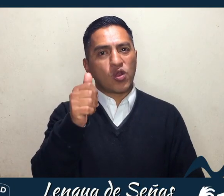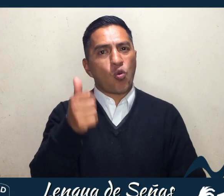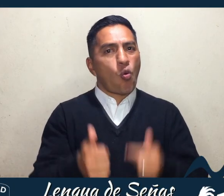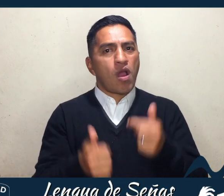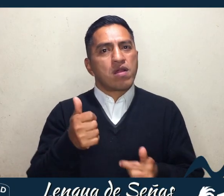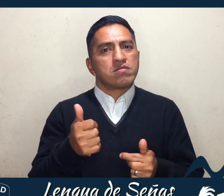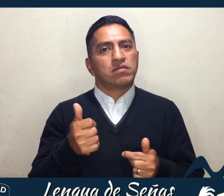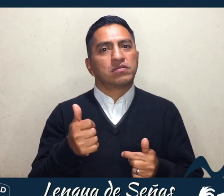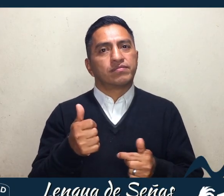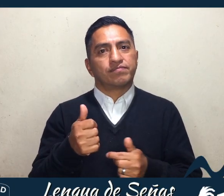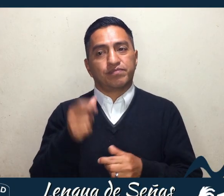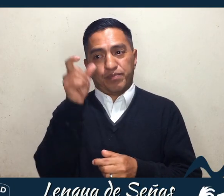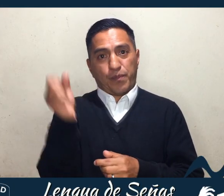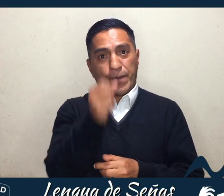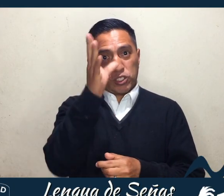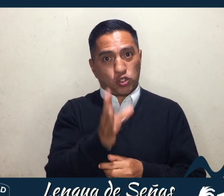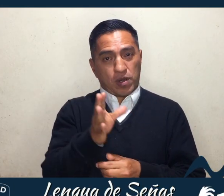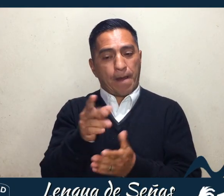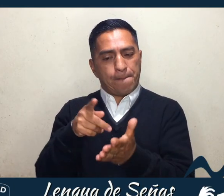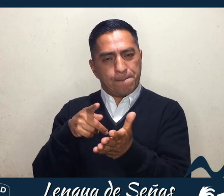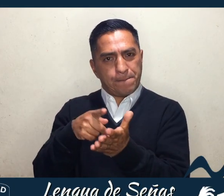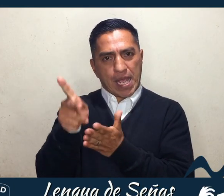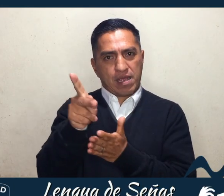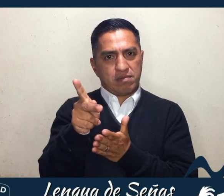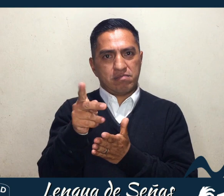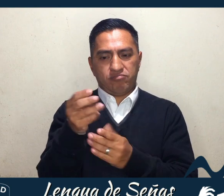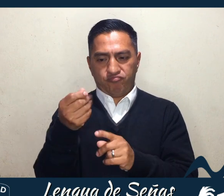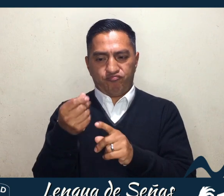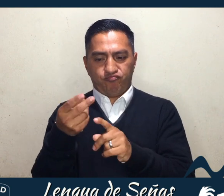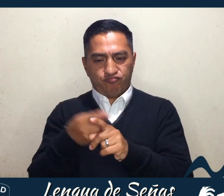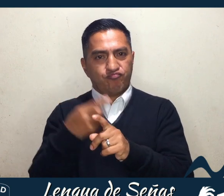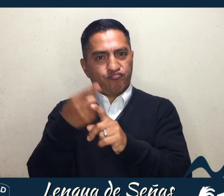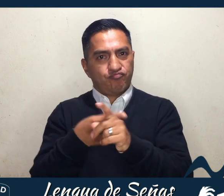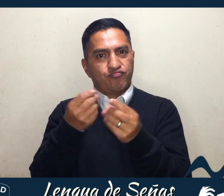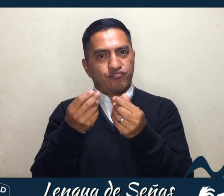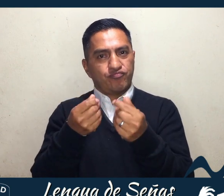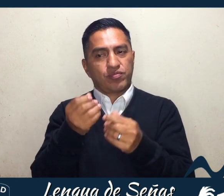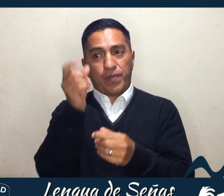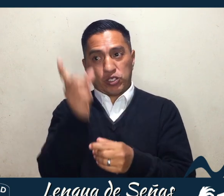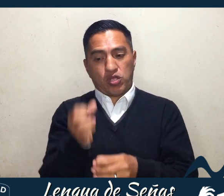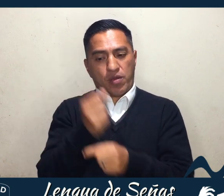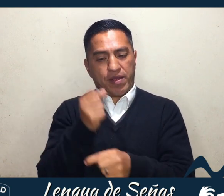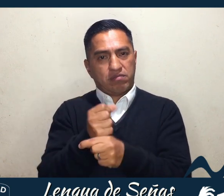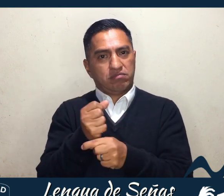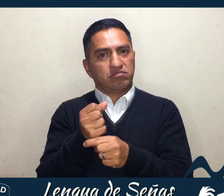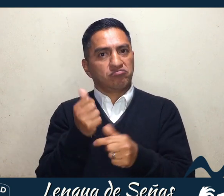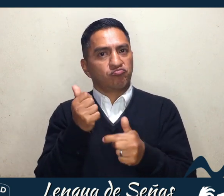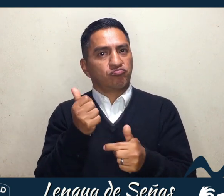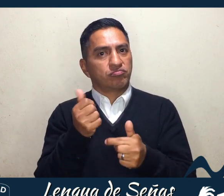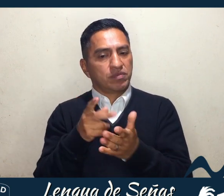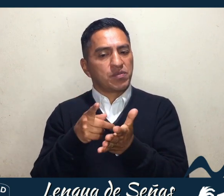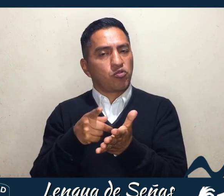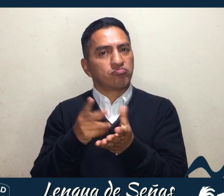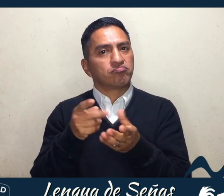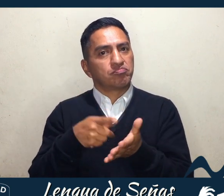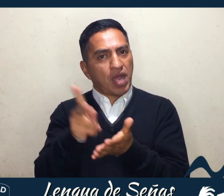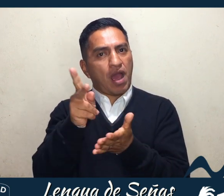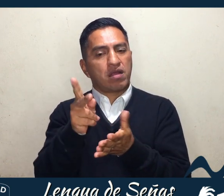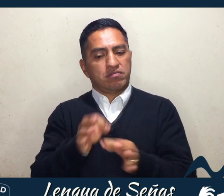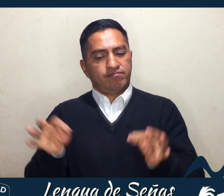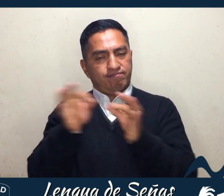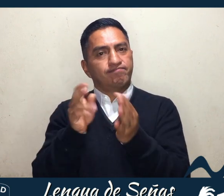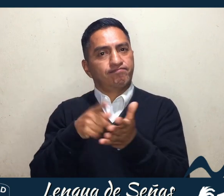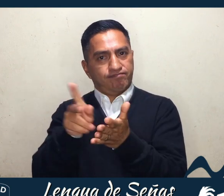¿Cuál debería ser el sueldo apropiado para un pastor, un misionero, un obrero del Señor? Sabe, muchas de nuestras